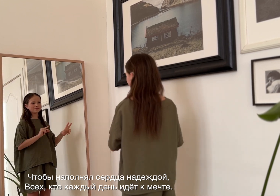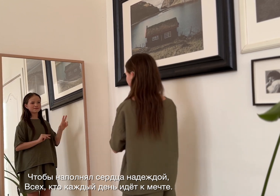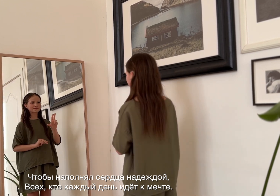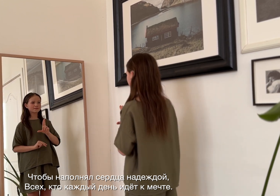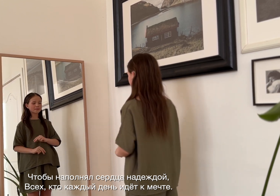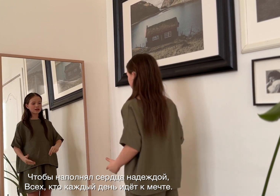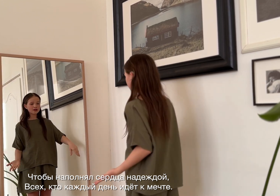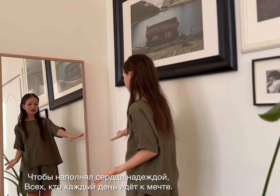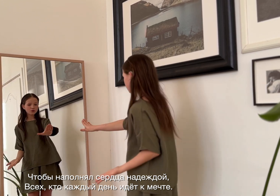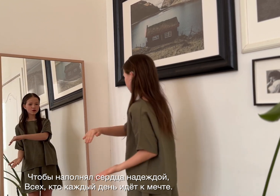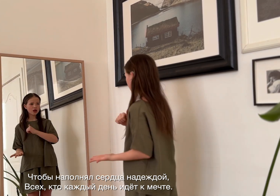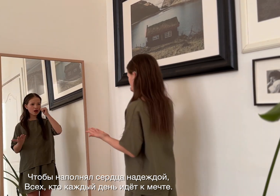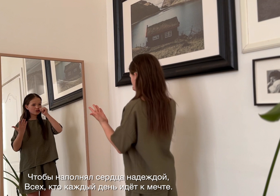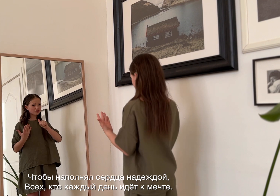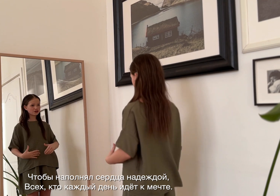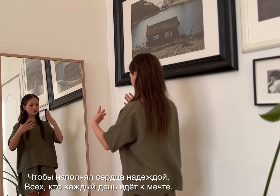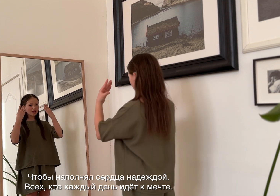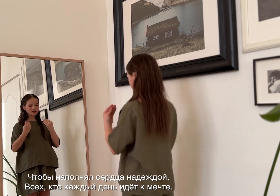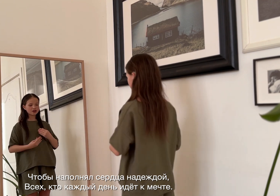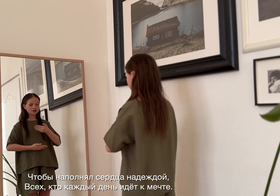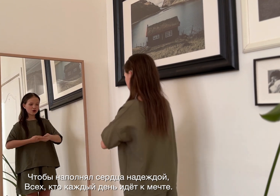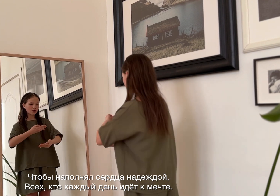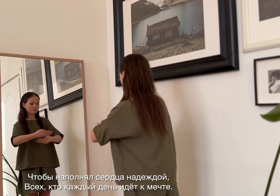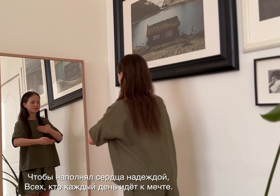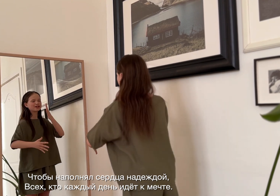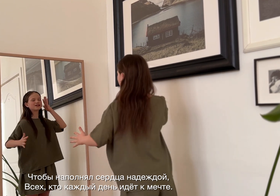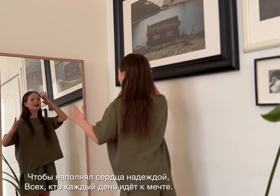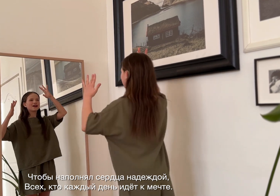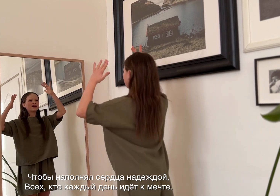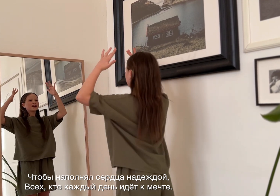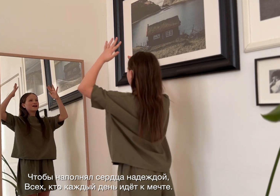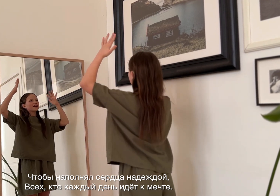надеждой всех, кто каждый день идет к мечте.